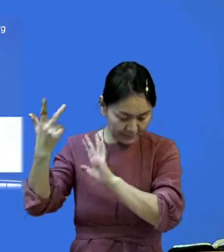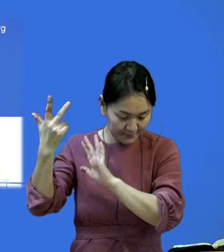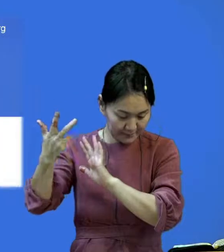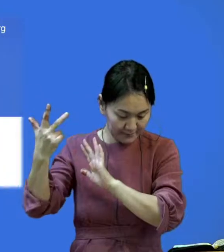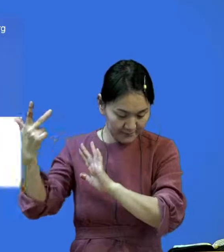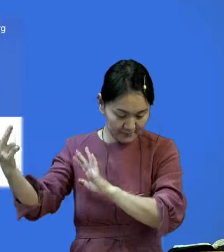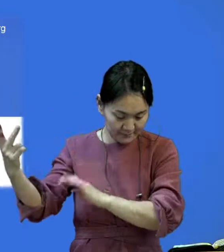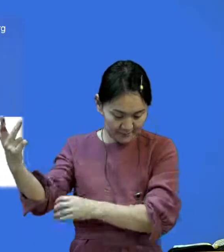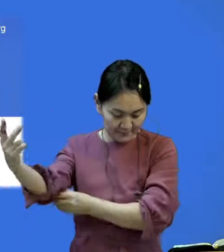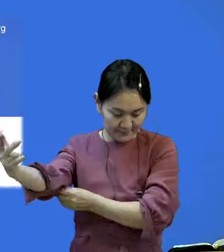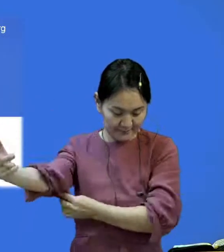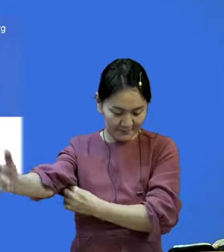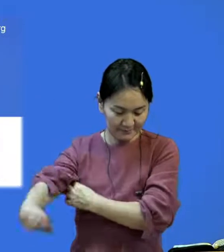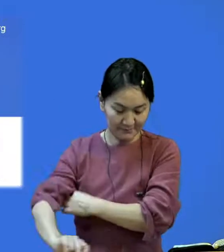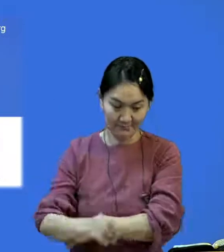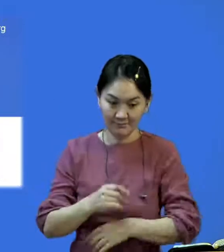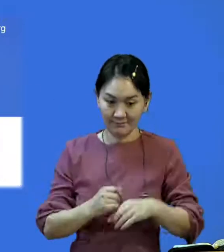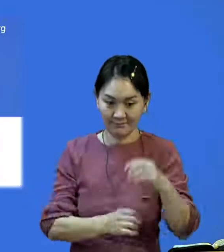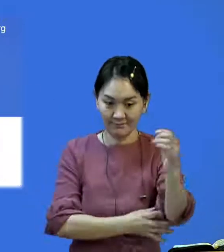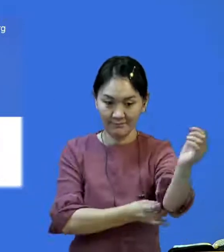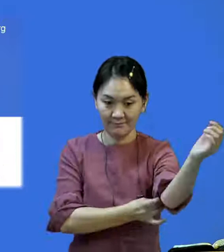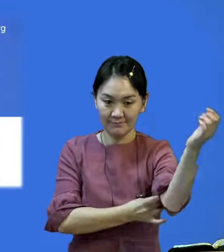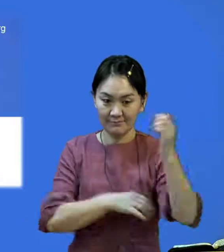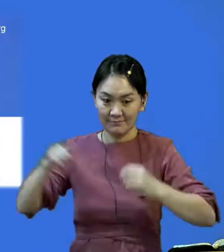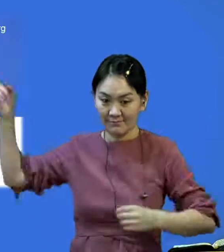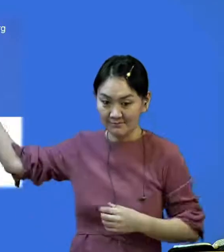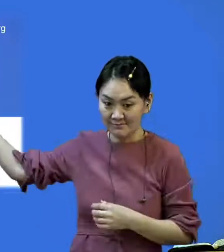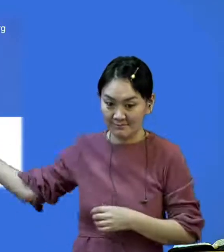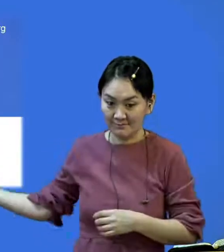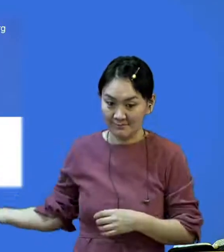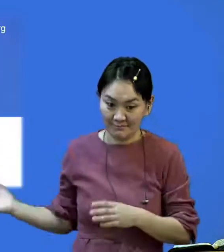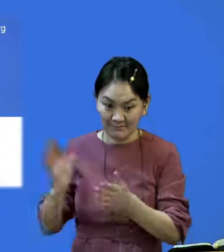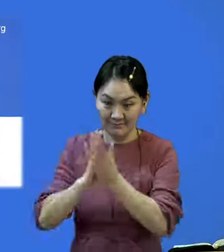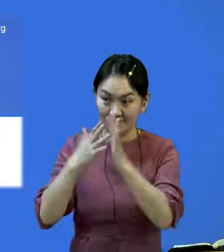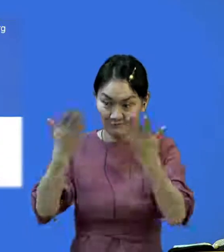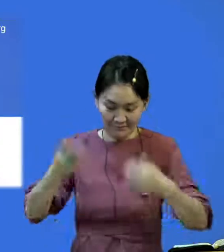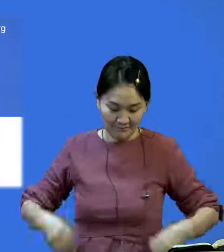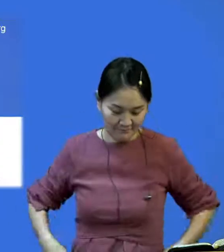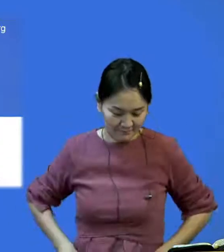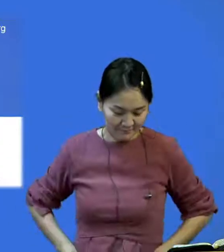33 дугаар ишлэл хүртэл за би уншина.